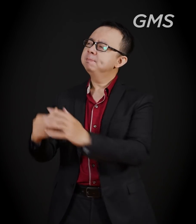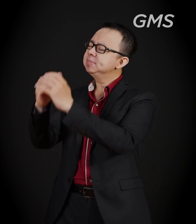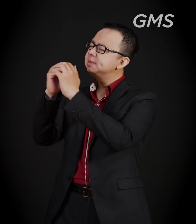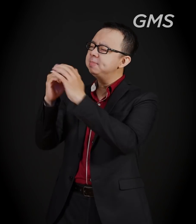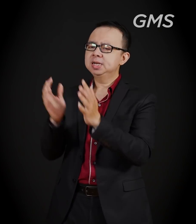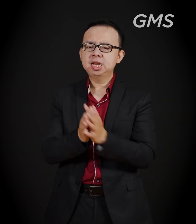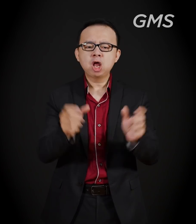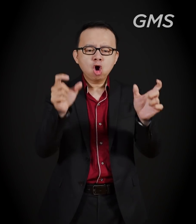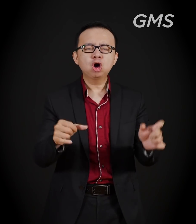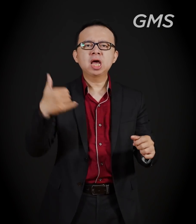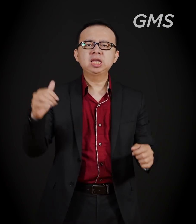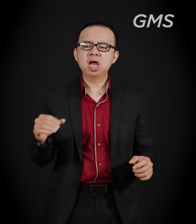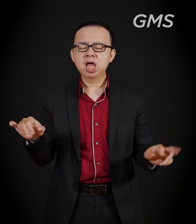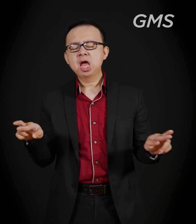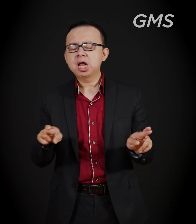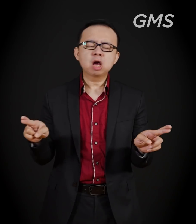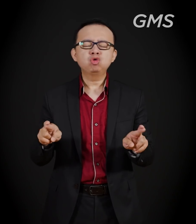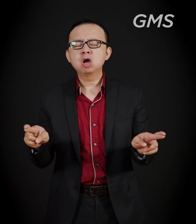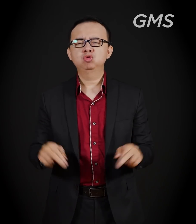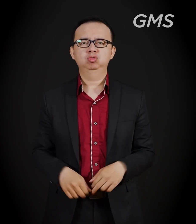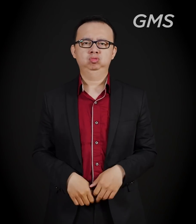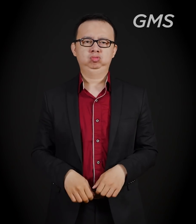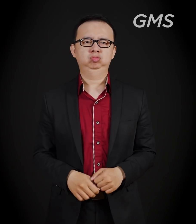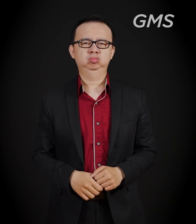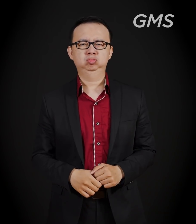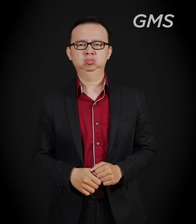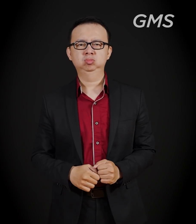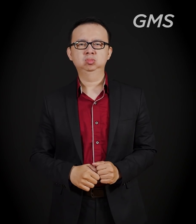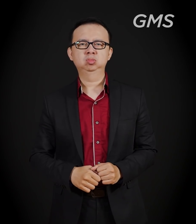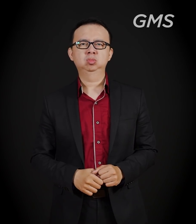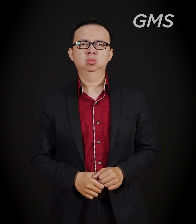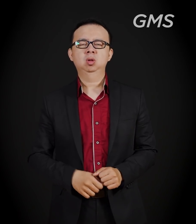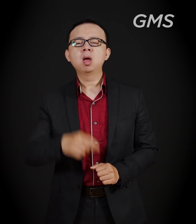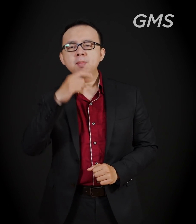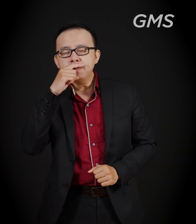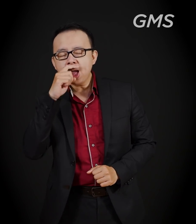Iha, Pak, Bu,